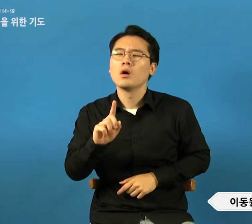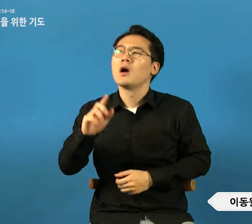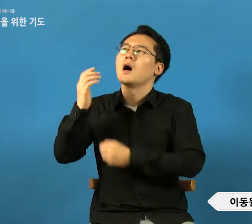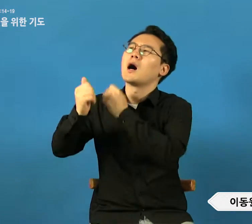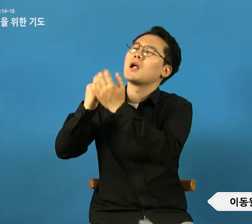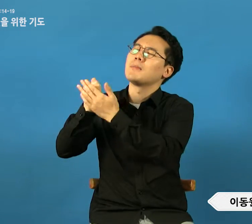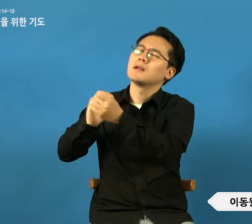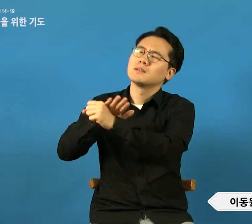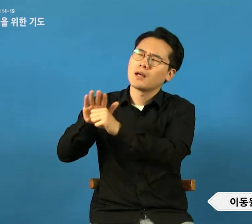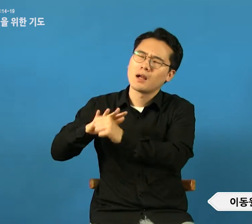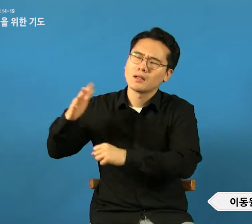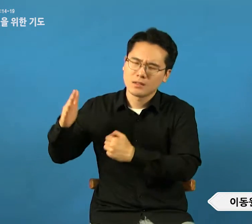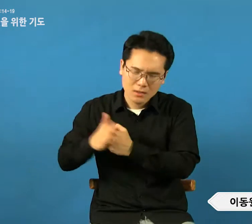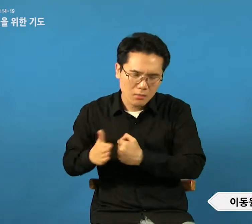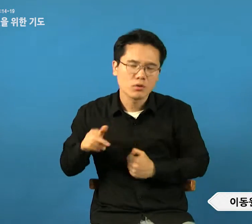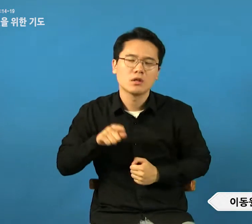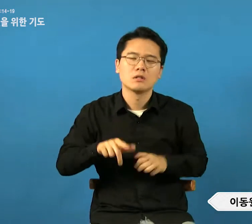때문이라고.